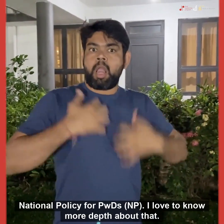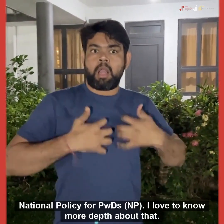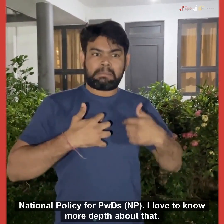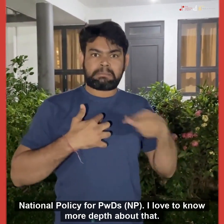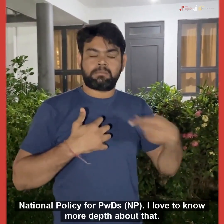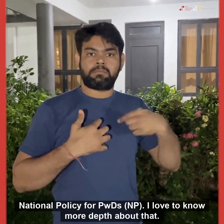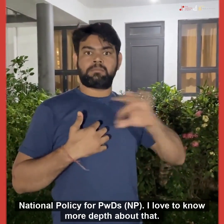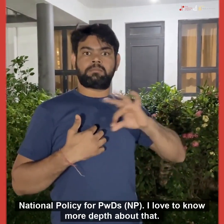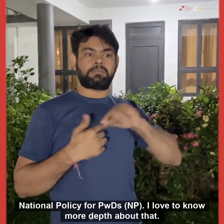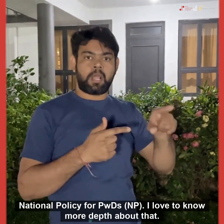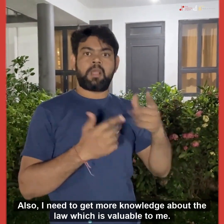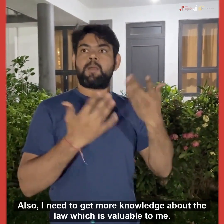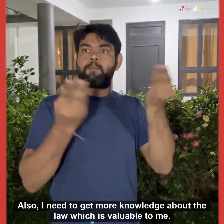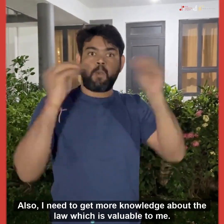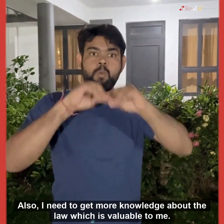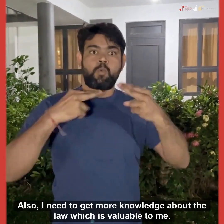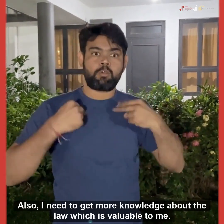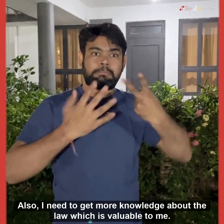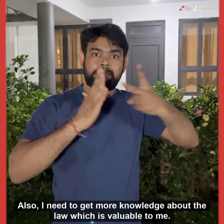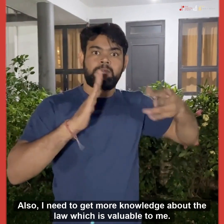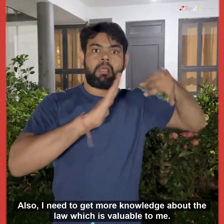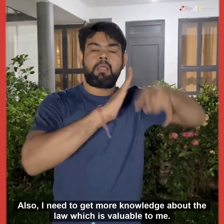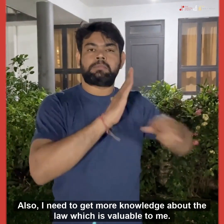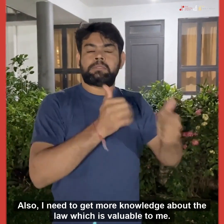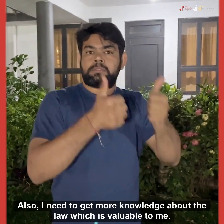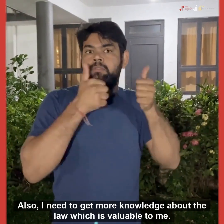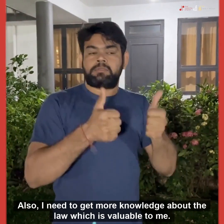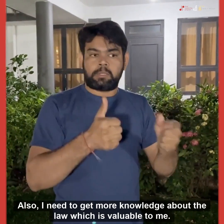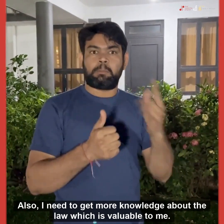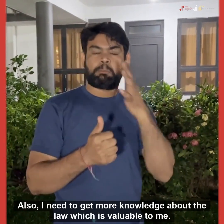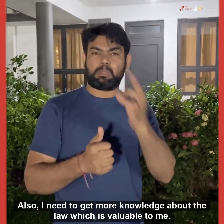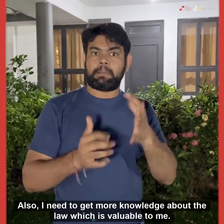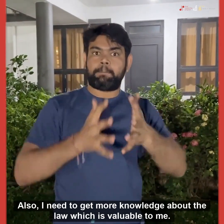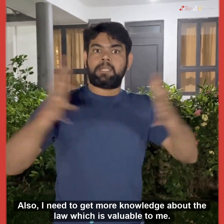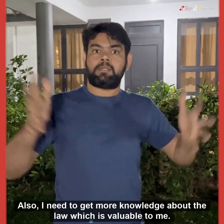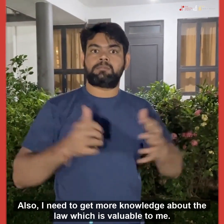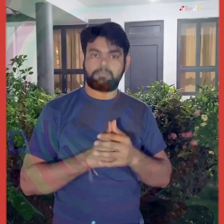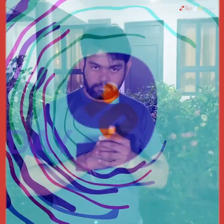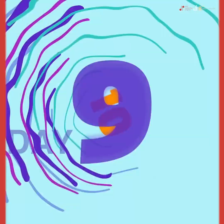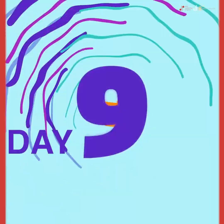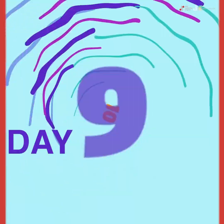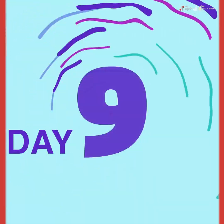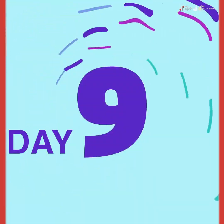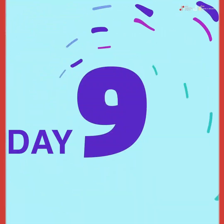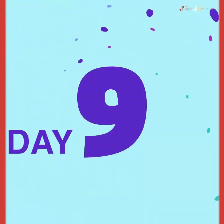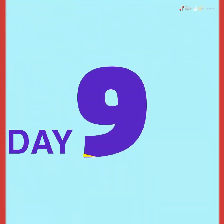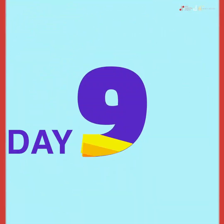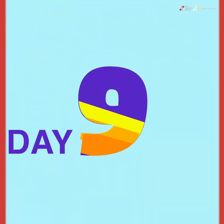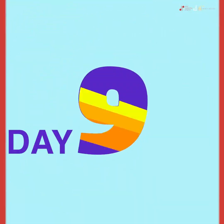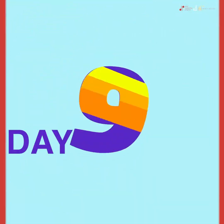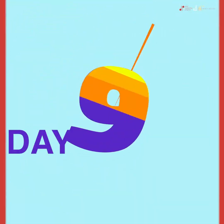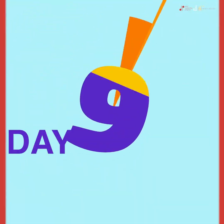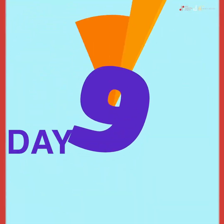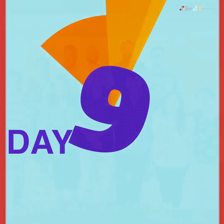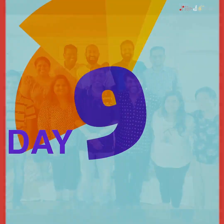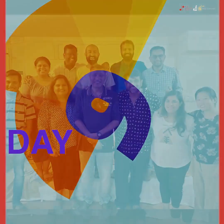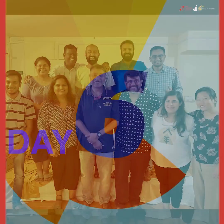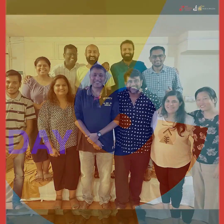पॉलिसी जो है दिव्यांग लोगों के लिए कितना महत्वपूर्ण हो सकती है और मुझे कई सारी चीज़ों के बारे में यहाँ पे सीखने को मिला। 9वां